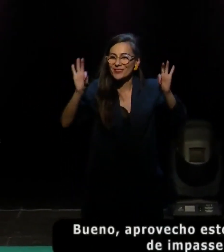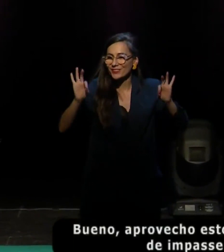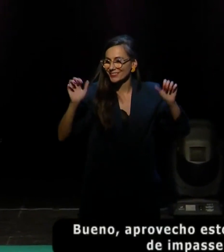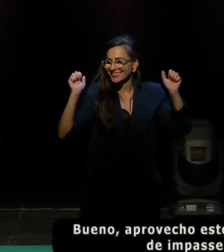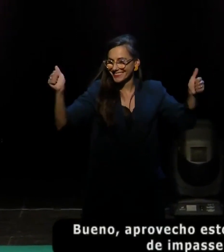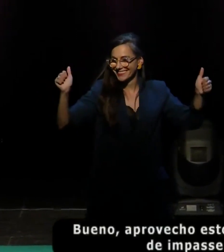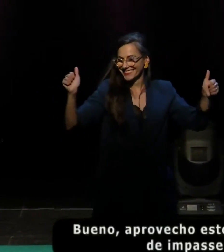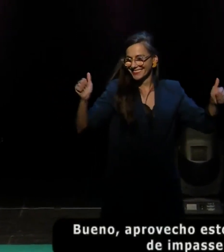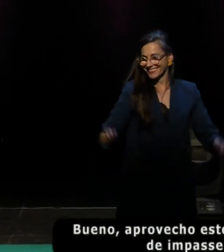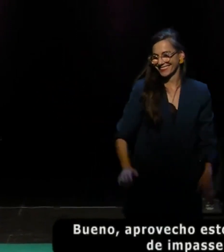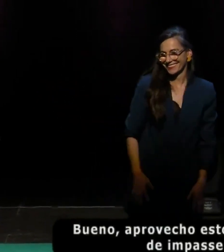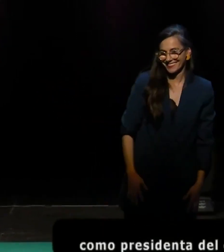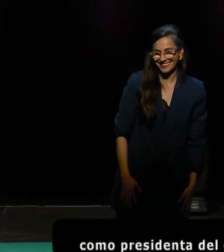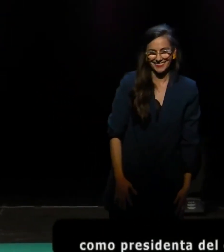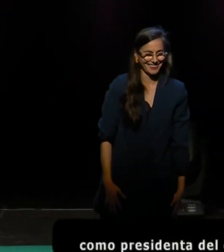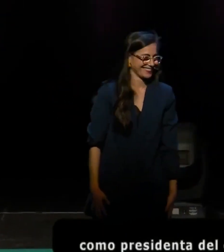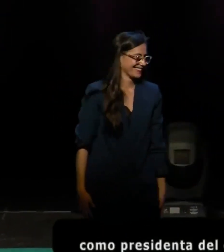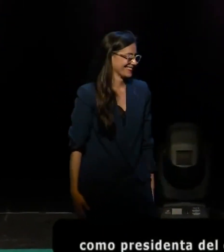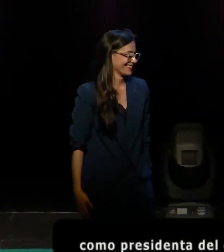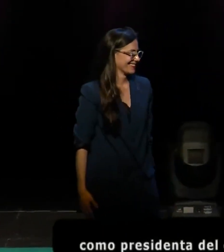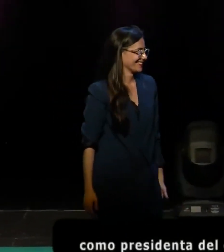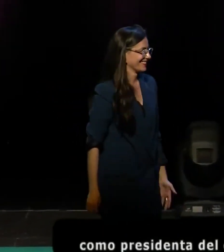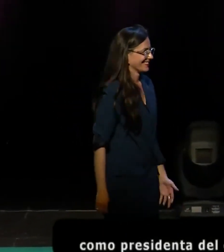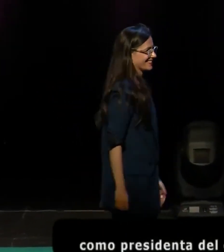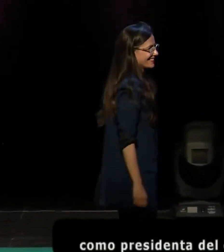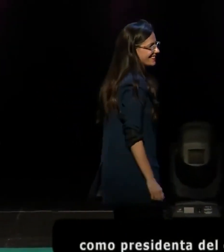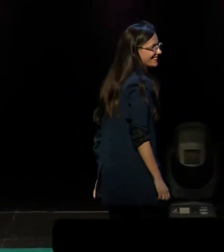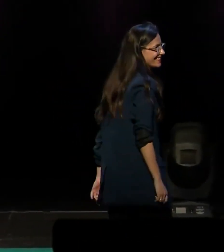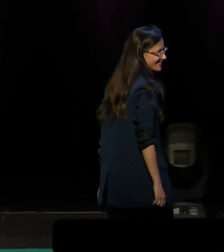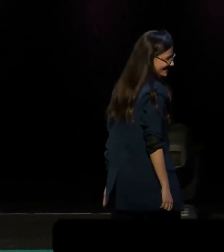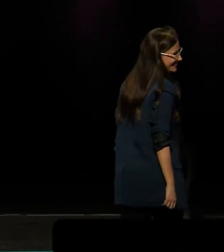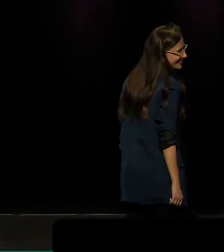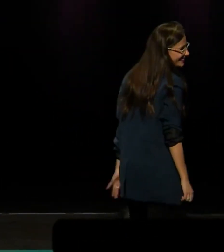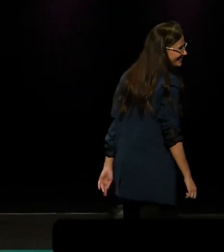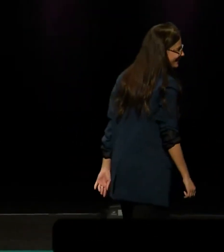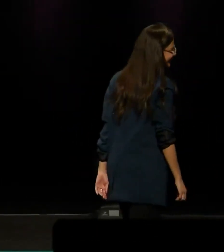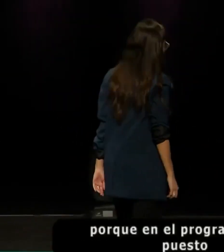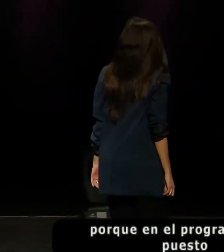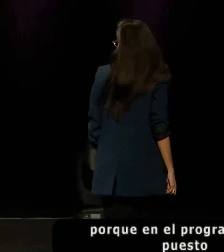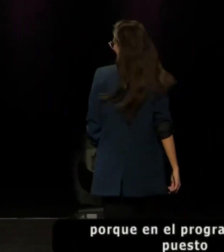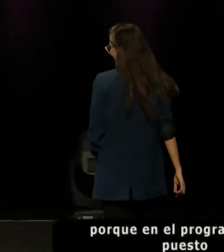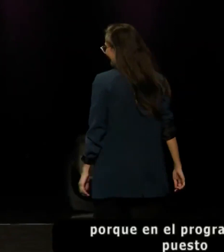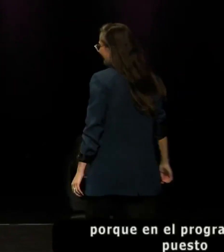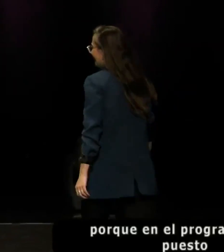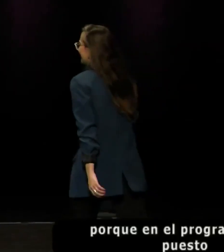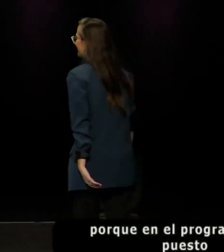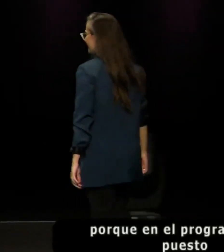tenemos 10 minutos de descanso. Así que nos vemos dentro de 10 minutos.